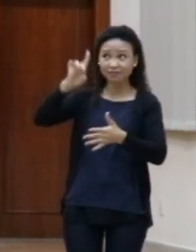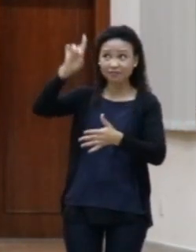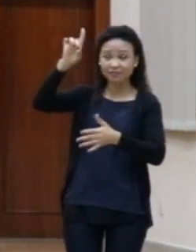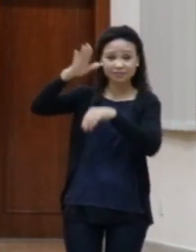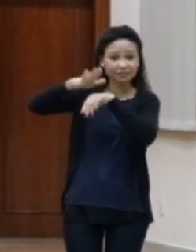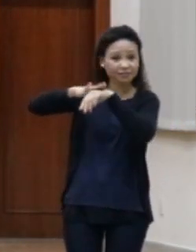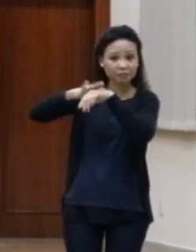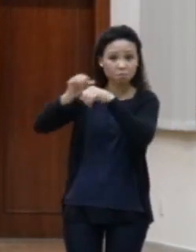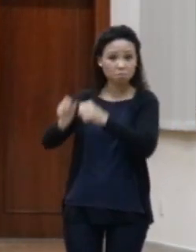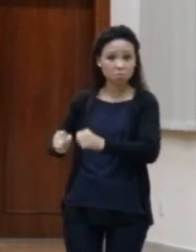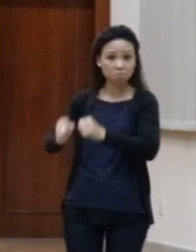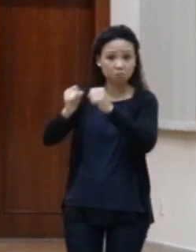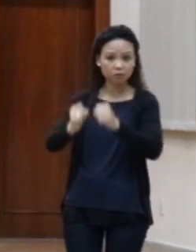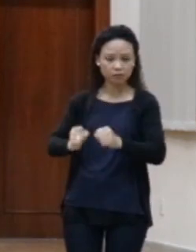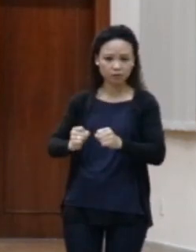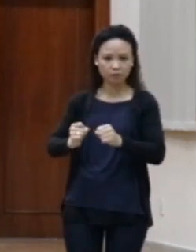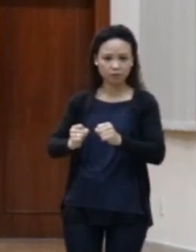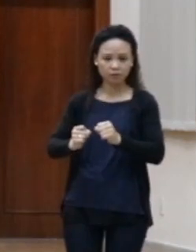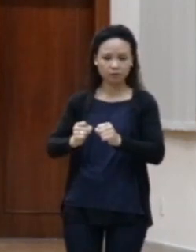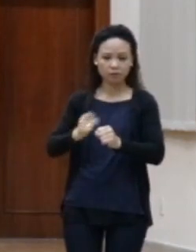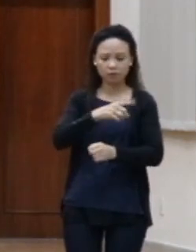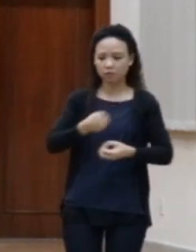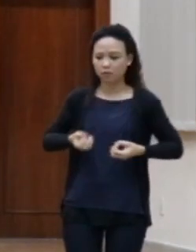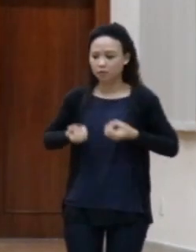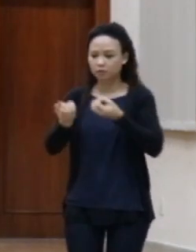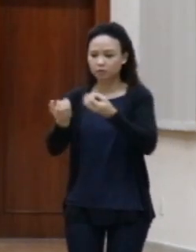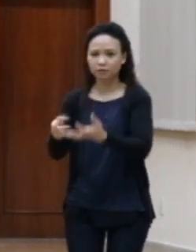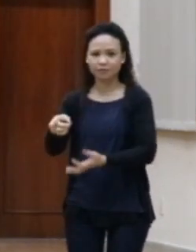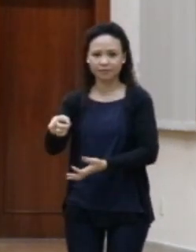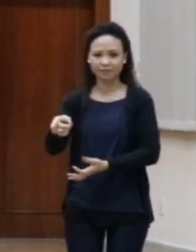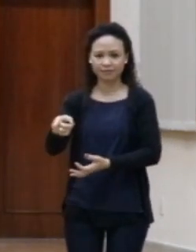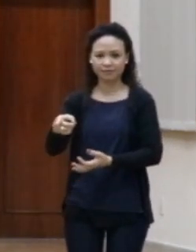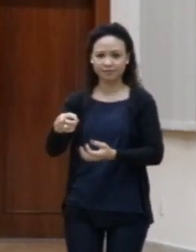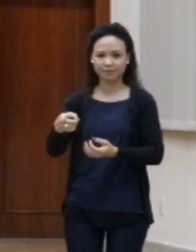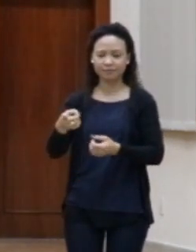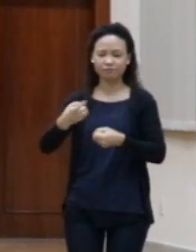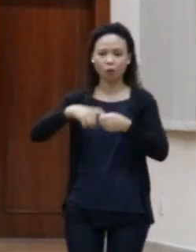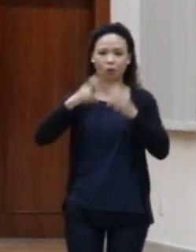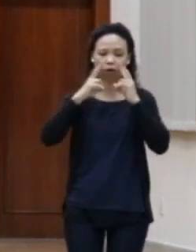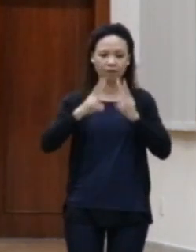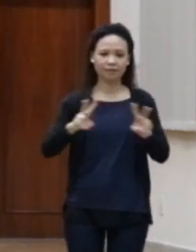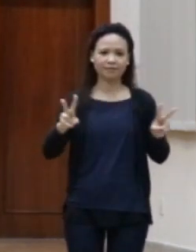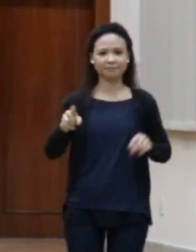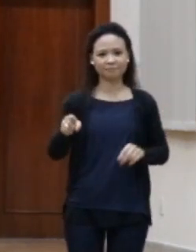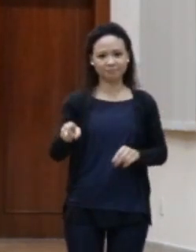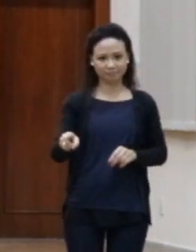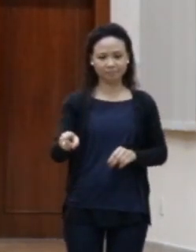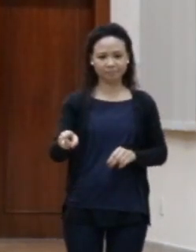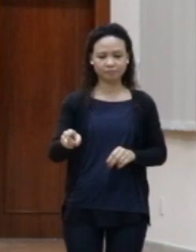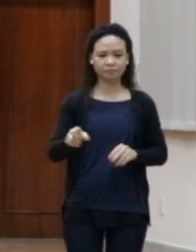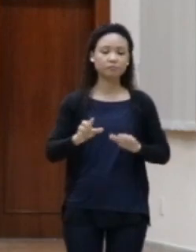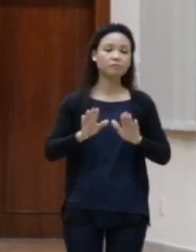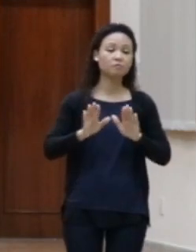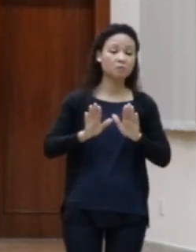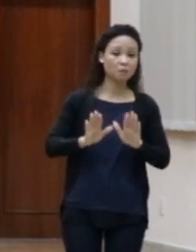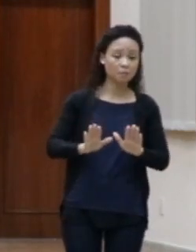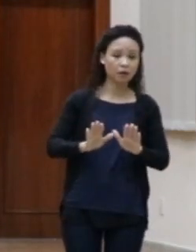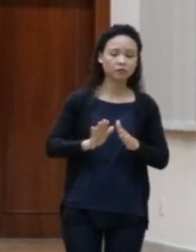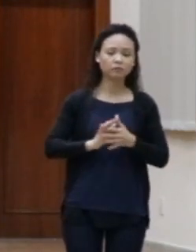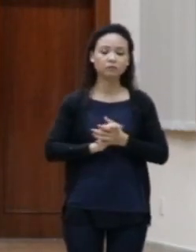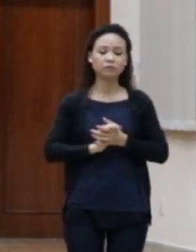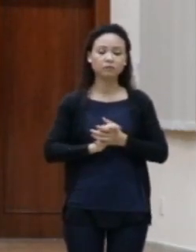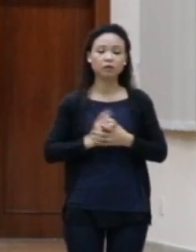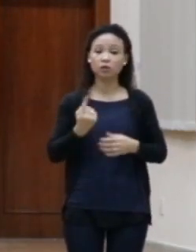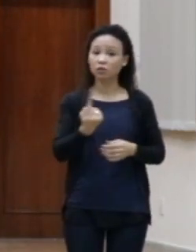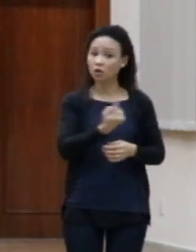deficiente visual. Mas não há nada que diga e que garanta que todas as nossas doenças,